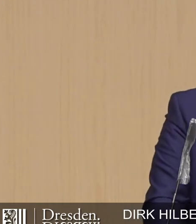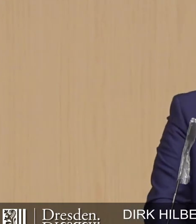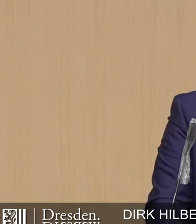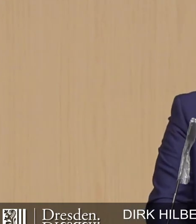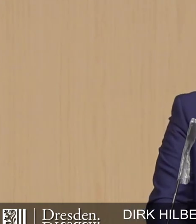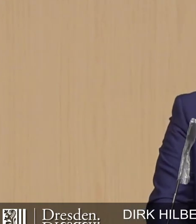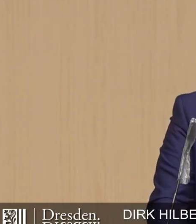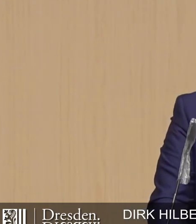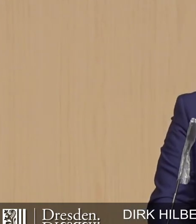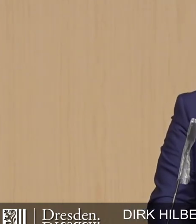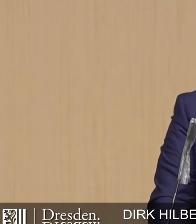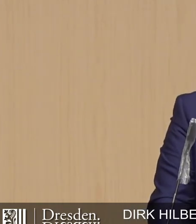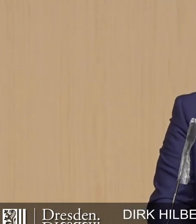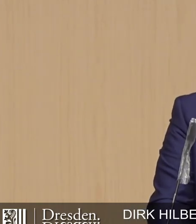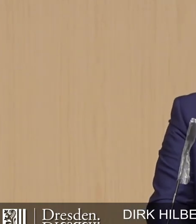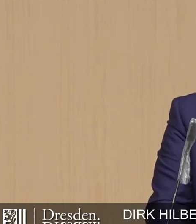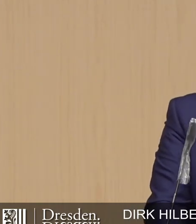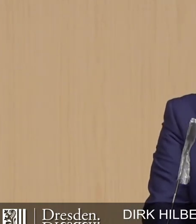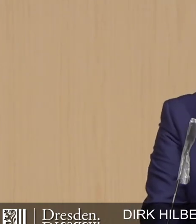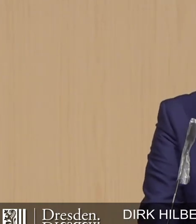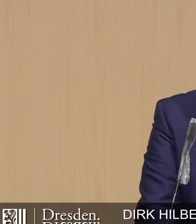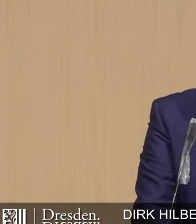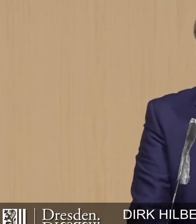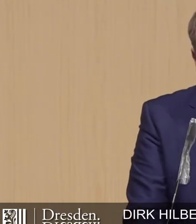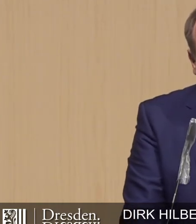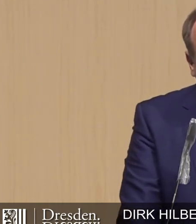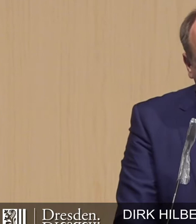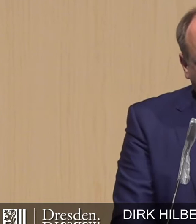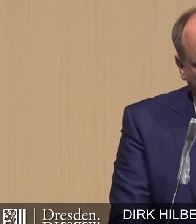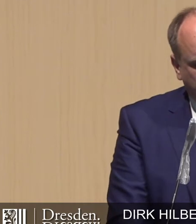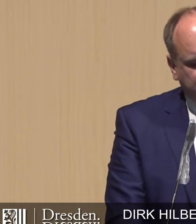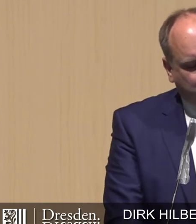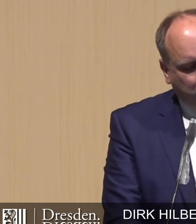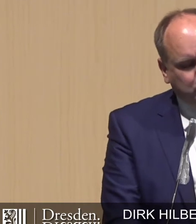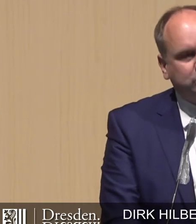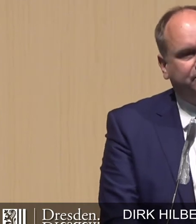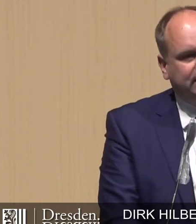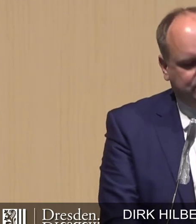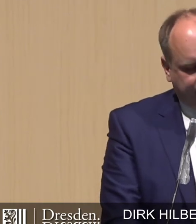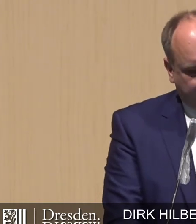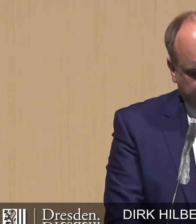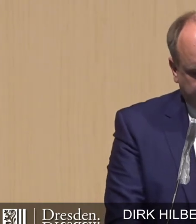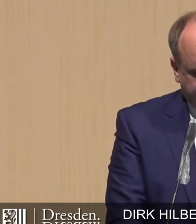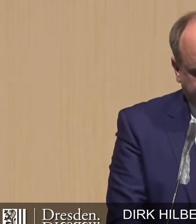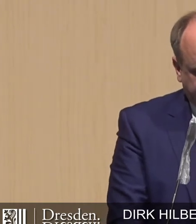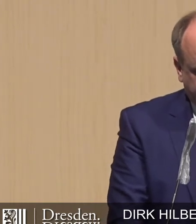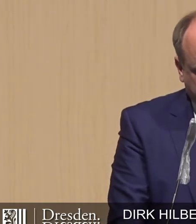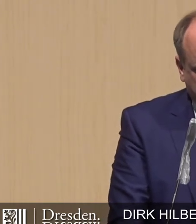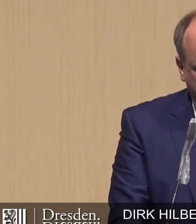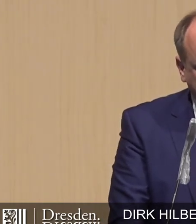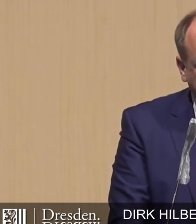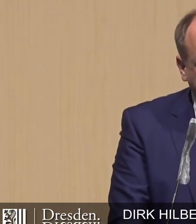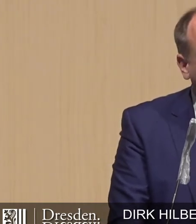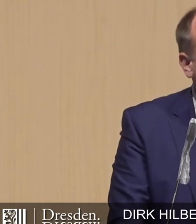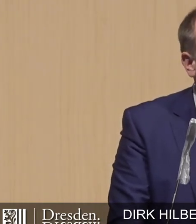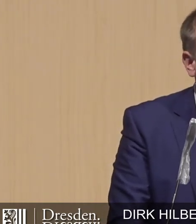schließen müssen. Aber dieser Prozess wurde auf Augenhöhe und mit größter Fairness geführt. Ich